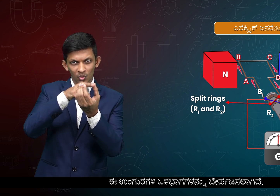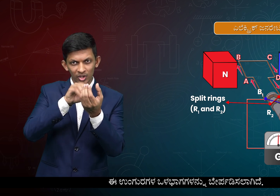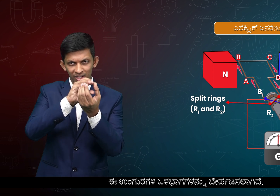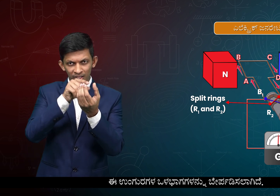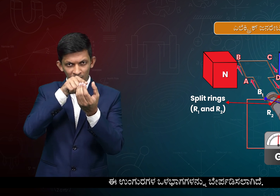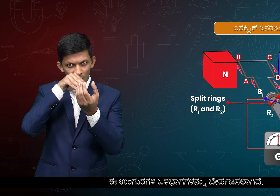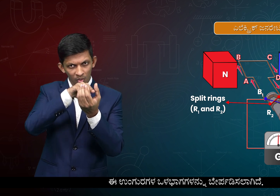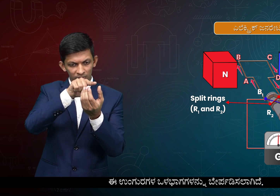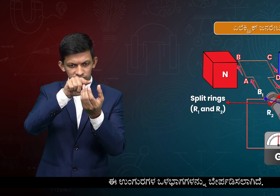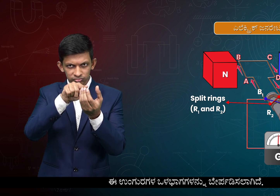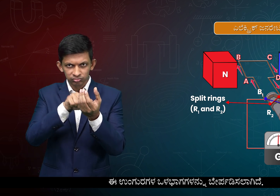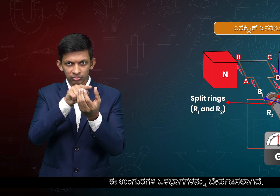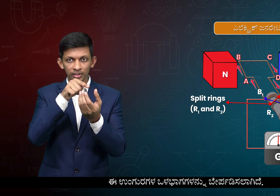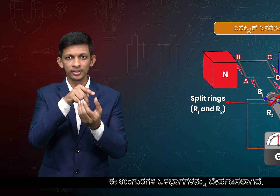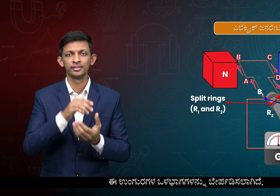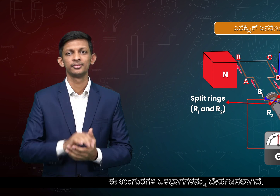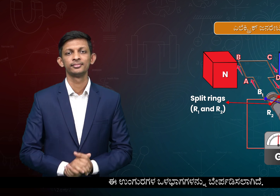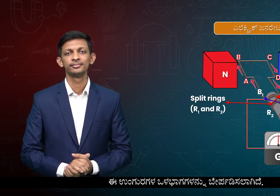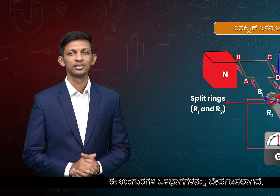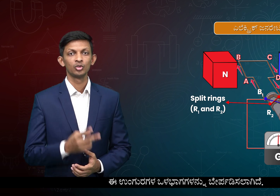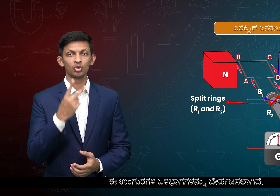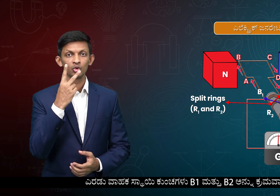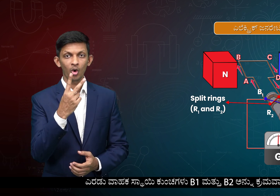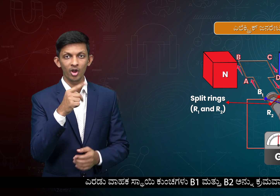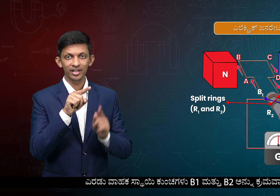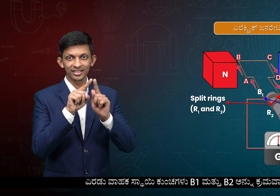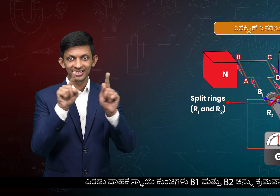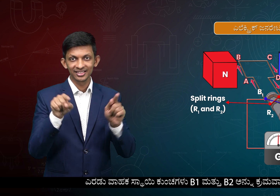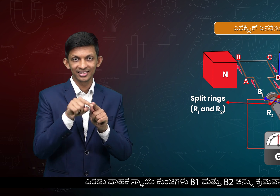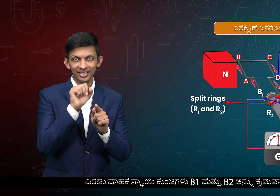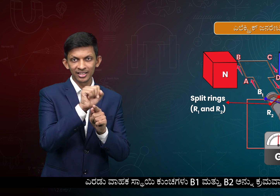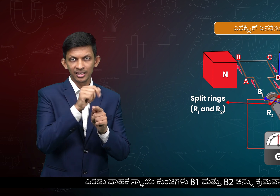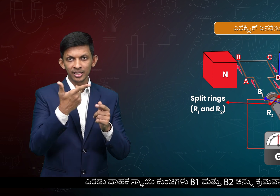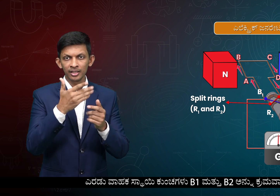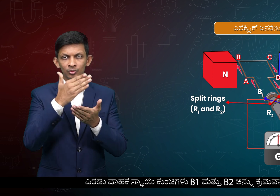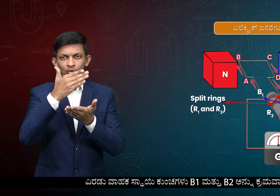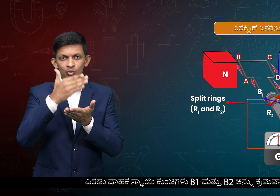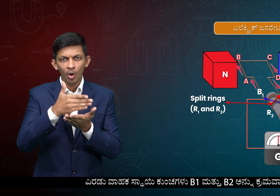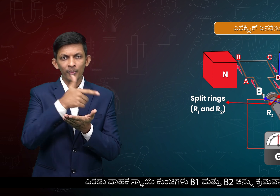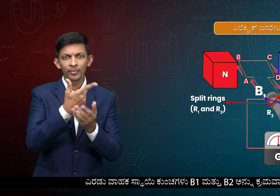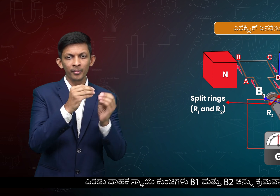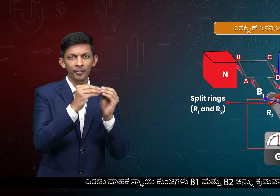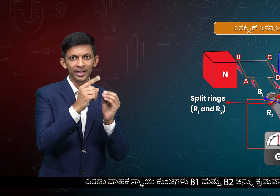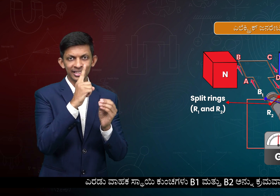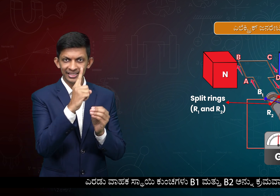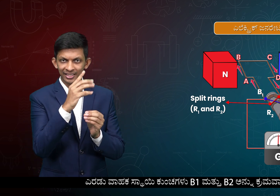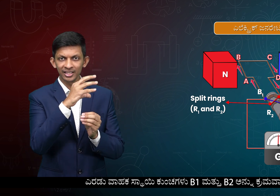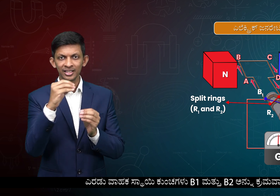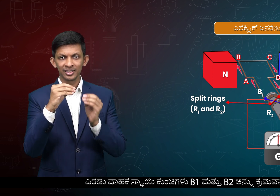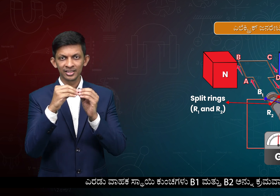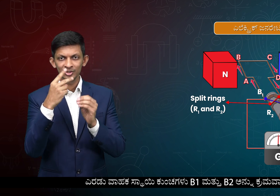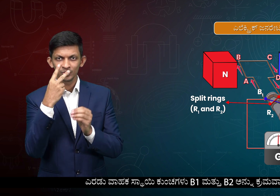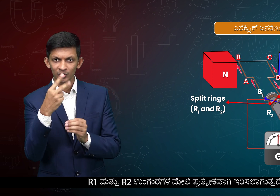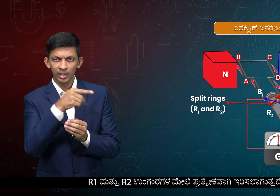ಈ ಉಂಗುರಗಳ ಒಳಭಾಗಗಳನ್ನು ಬೇರ್ಪಡಿಸಲಾಗಿದೆ. ಎರಡು ವಾಹಕ ಸ್ಥಾಯಿ ಕುಂಚಗಳು B1 ಮತ್ತು B2